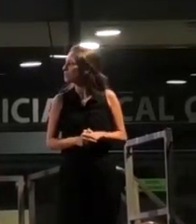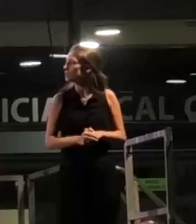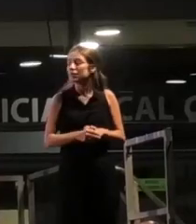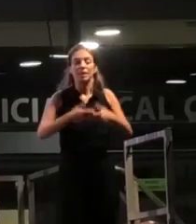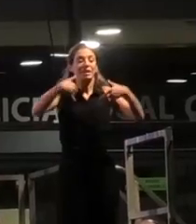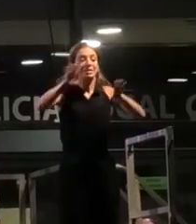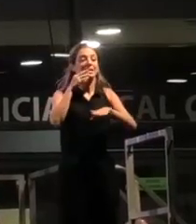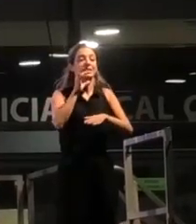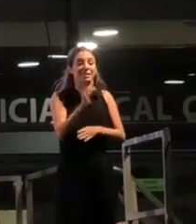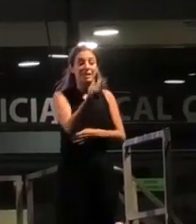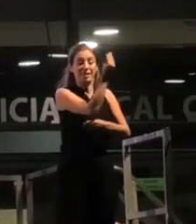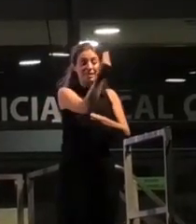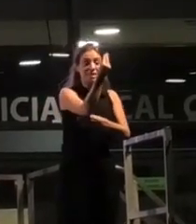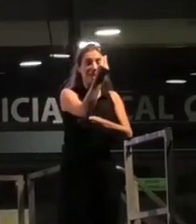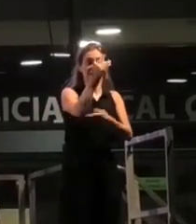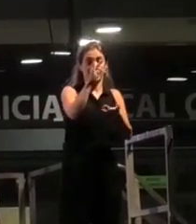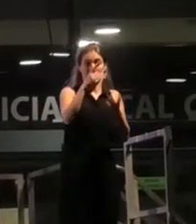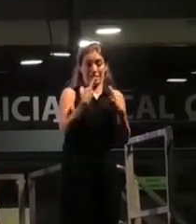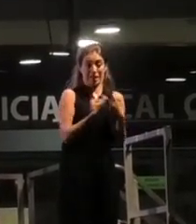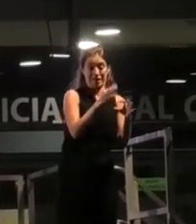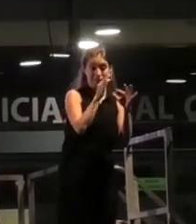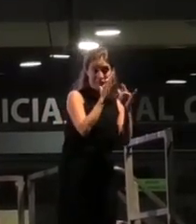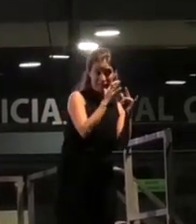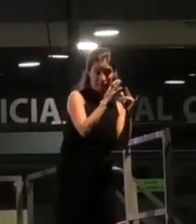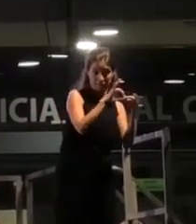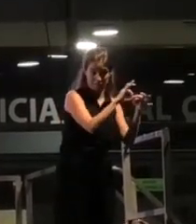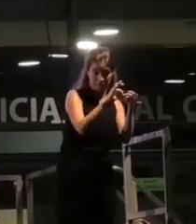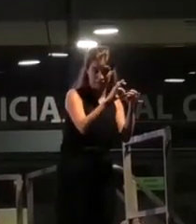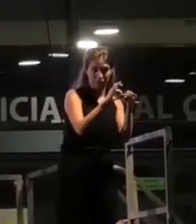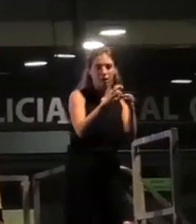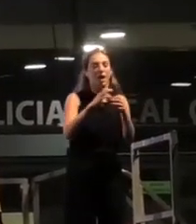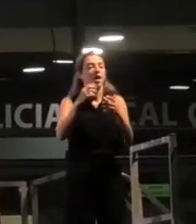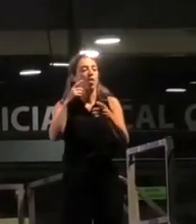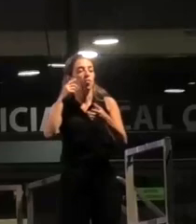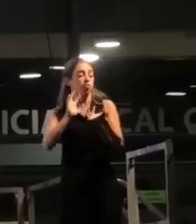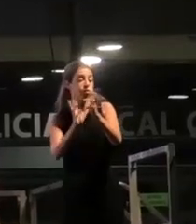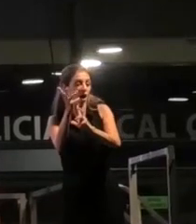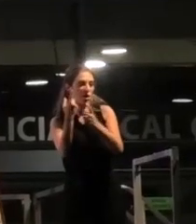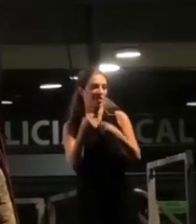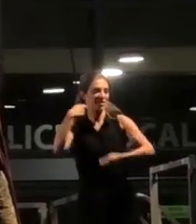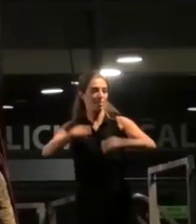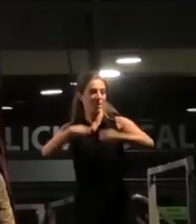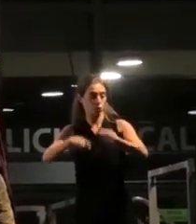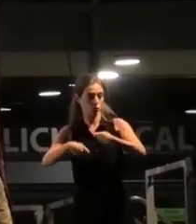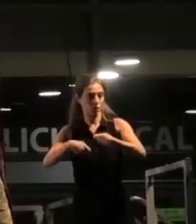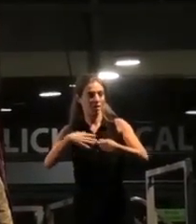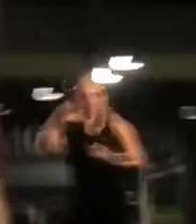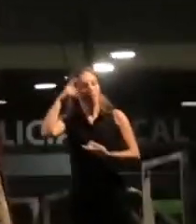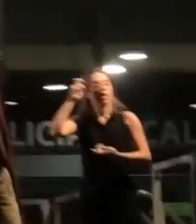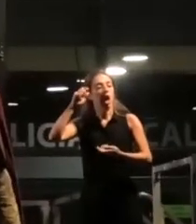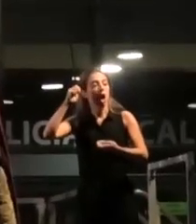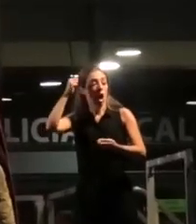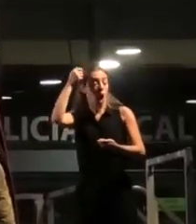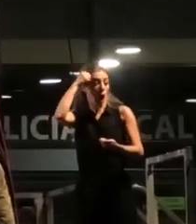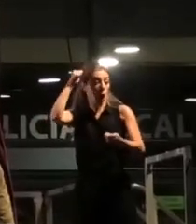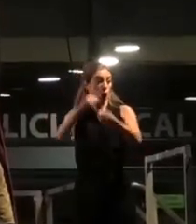I si els gegants necessitaven gralles, les bèsties de foc necessitaven percussió. I així van sorgir els cops de cap, que